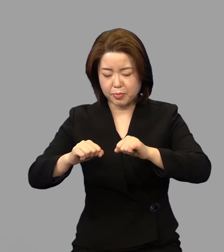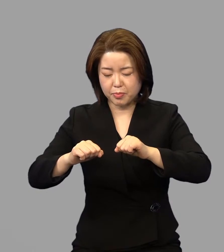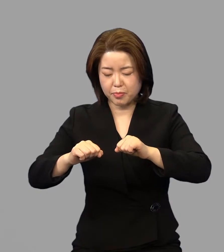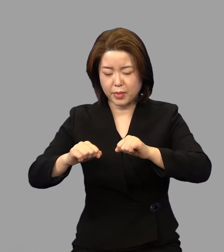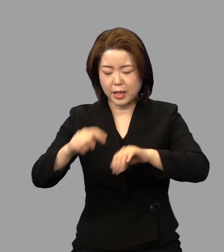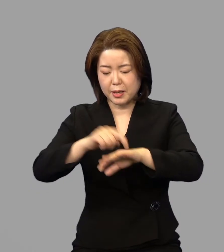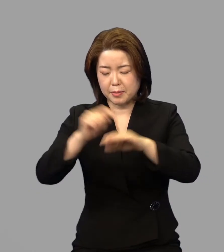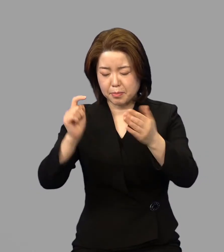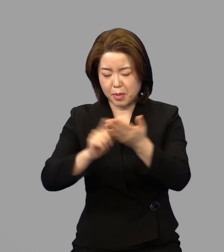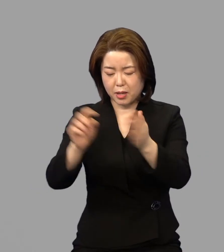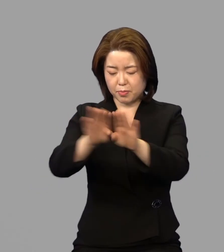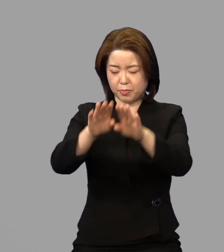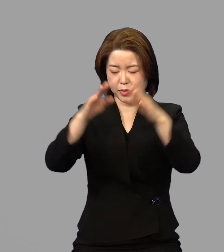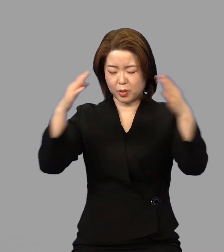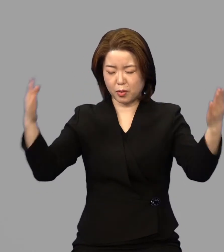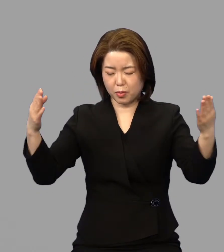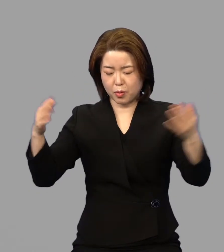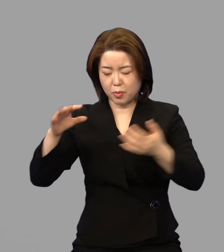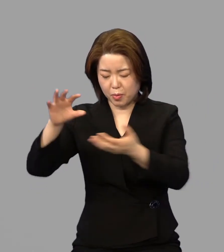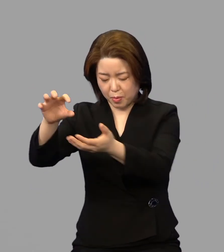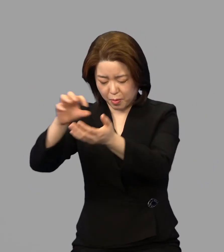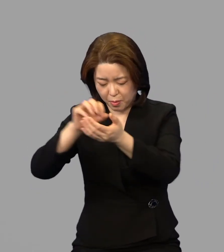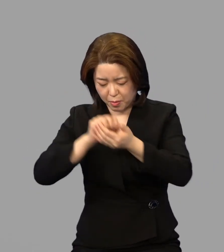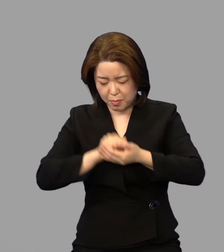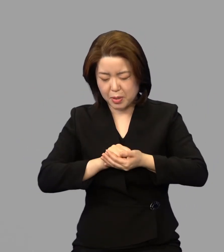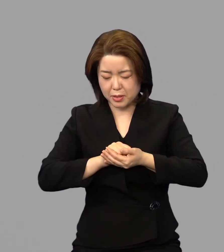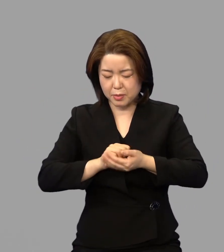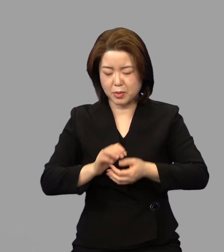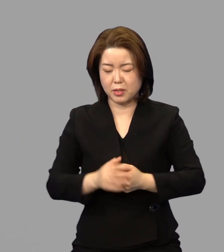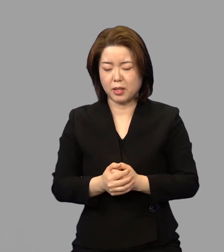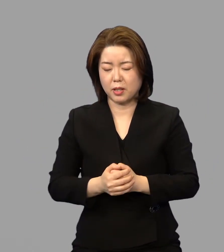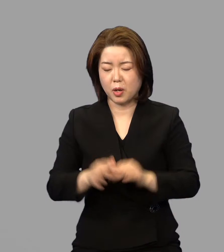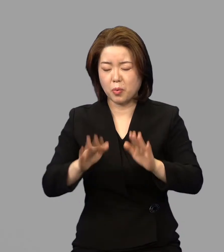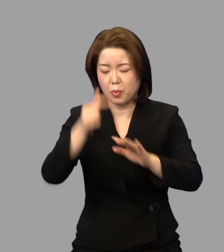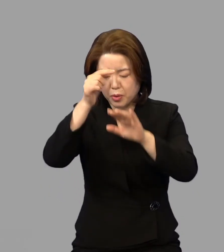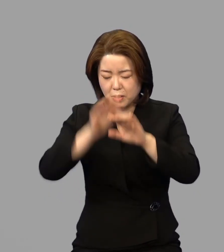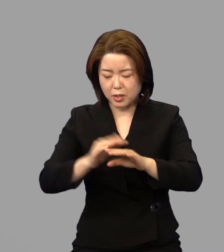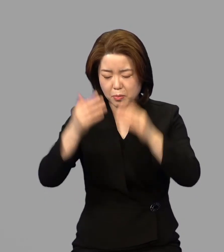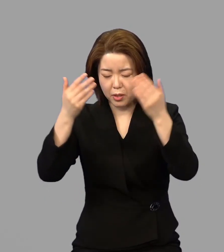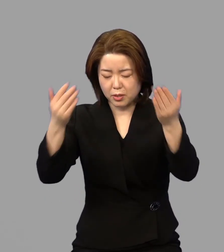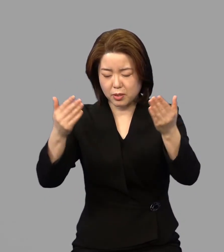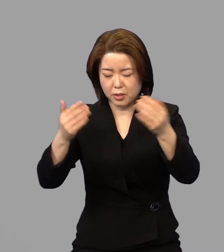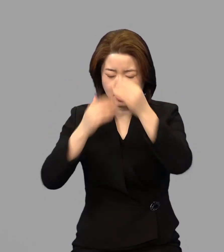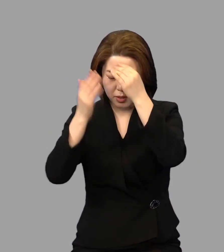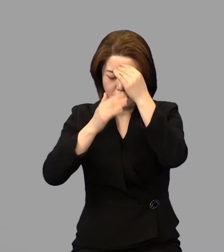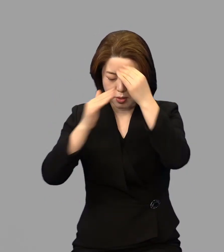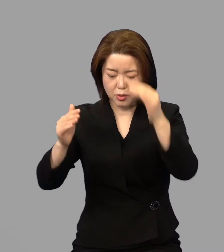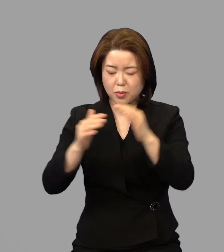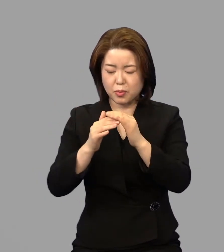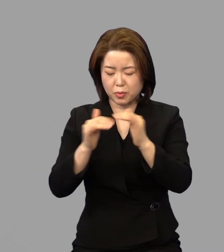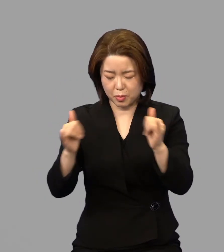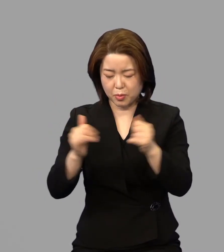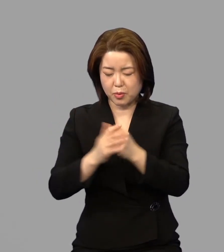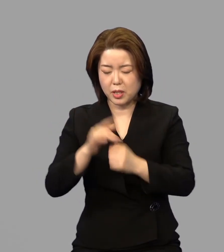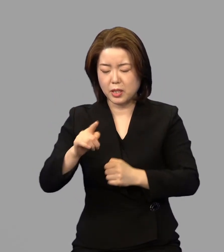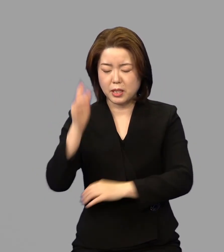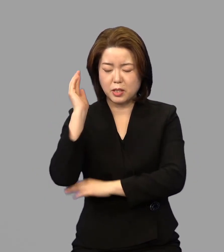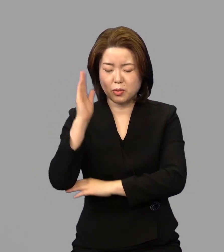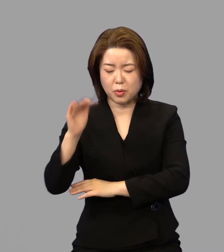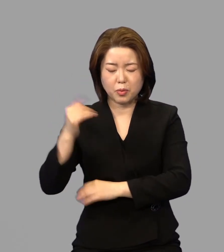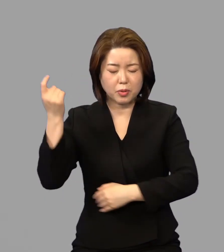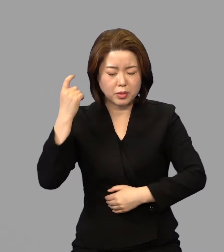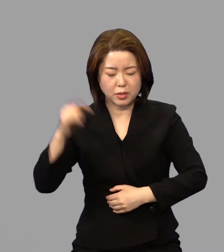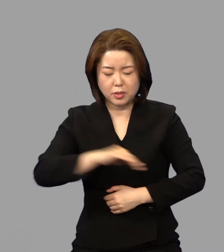마음을 활짝 열고 받아들입니다. 오늘도 이 예배를 드리는 성도들, 이 설교를 듣는 모든